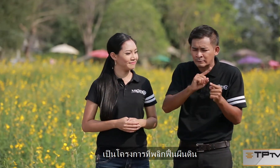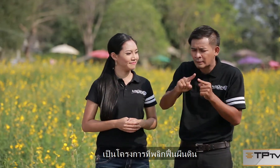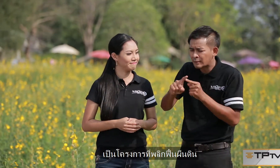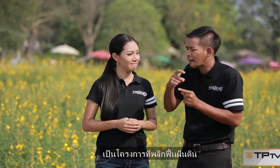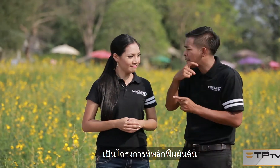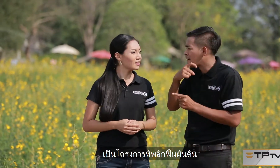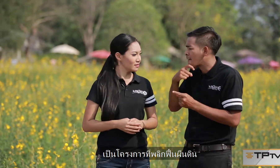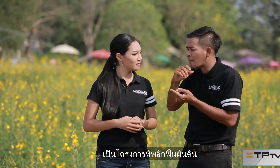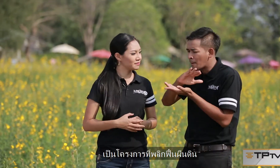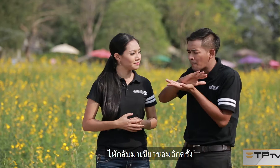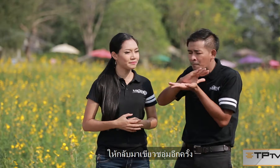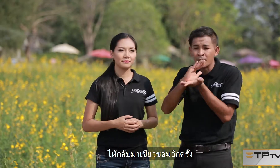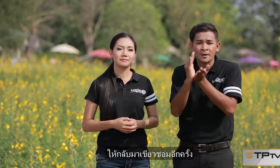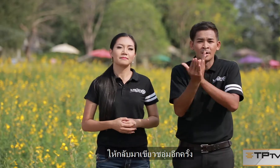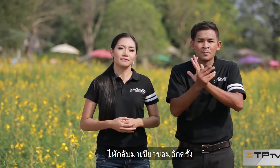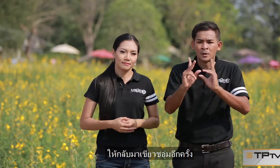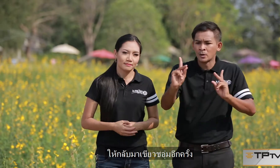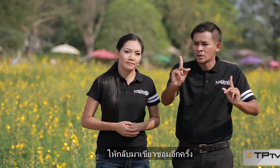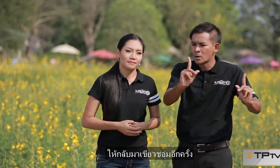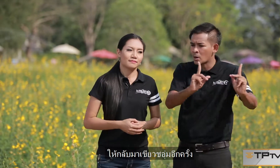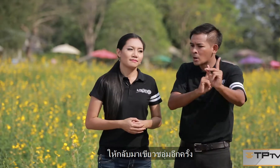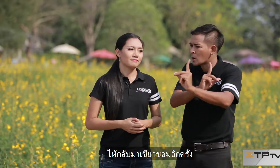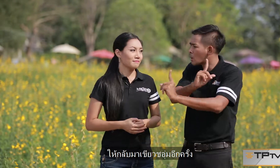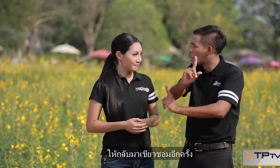ดินให้กลับมาเขียวชอุ่มอีกครั้ง